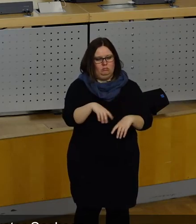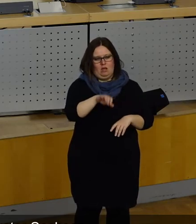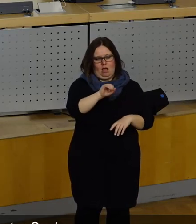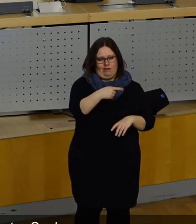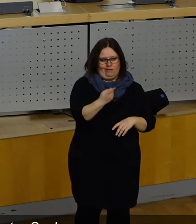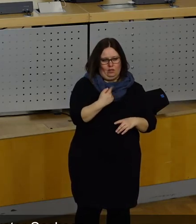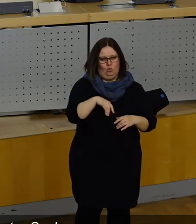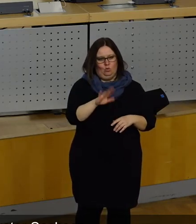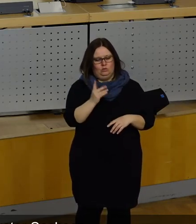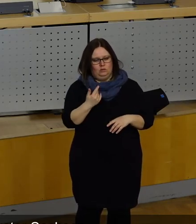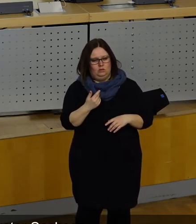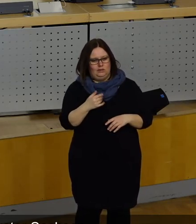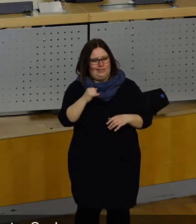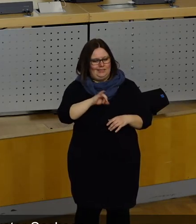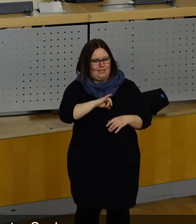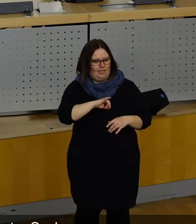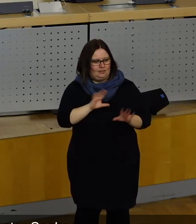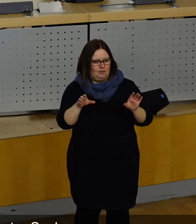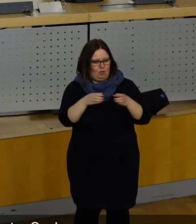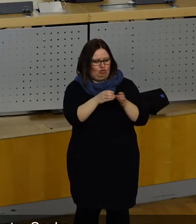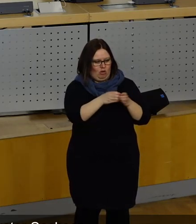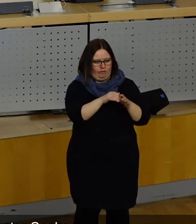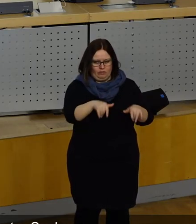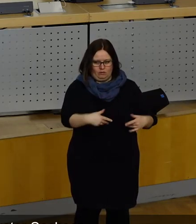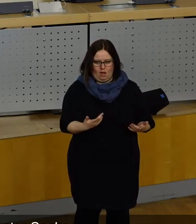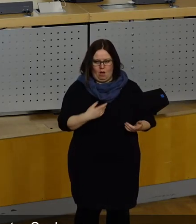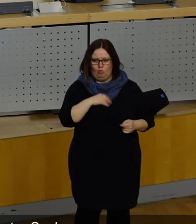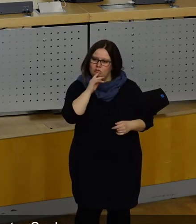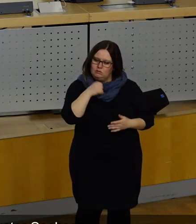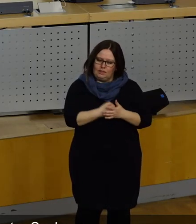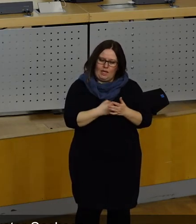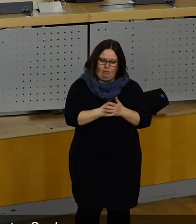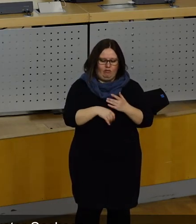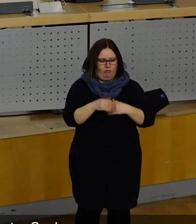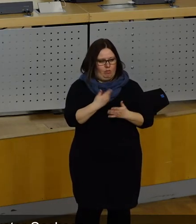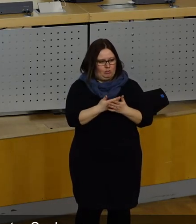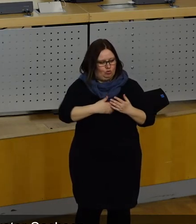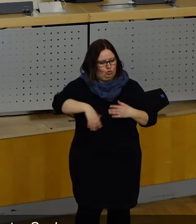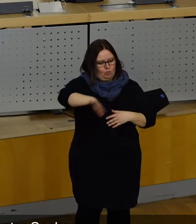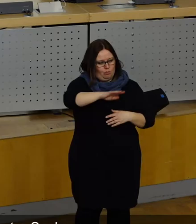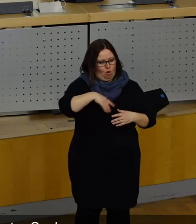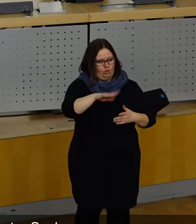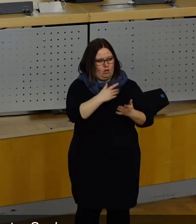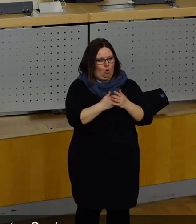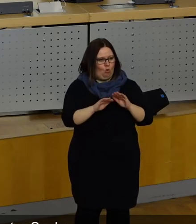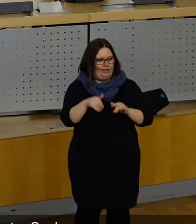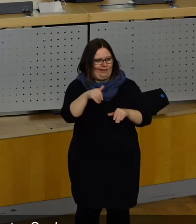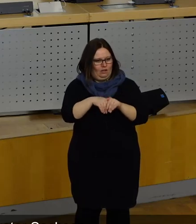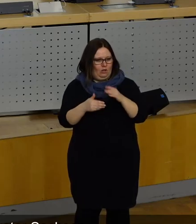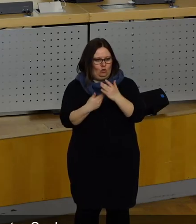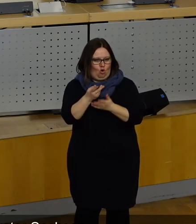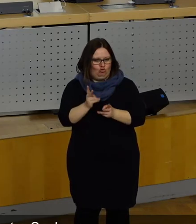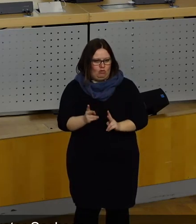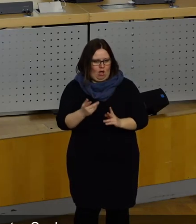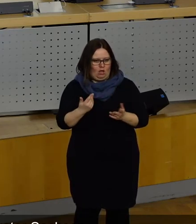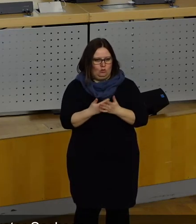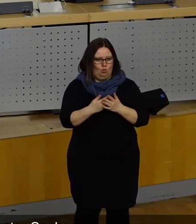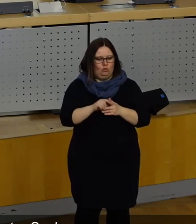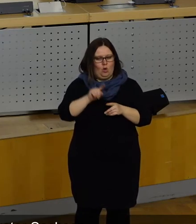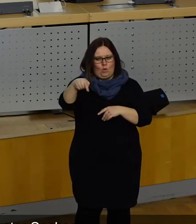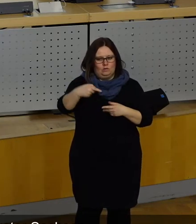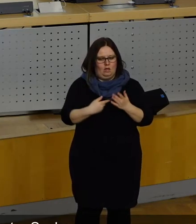also Arbeitsgemeinschaften und Interessengemeinschaften, die Erhaltung und Sicherung historischer Bauten, wie beispielsweise in der Inneren Neustadt, IG Innere Neustadt oder IG